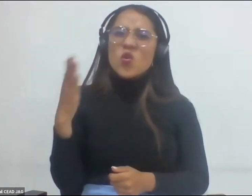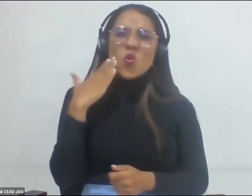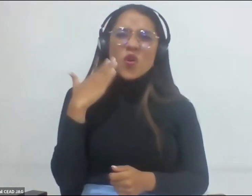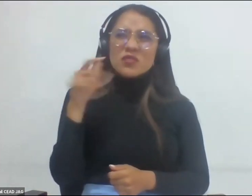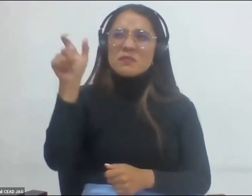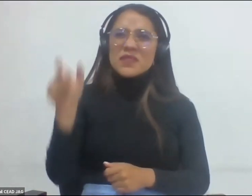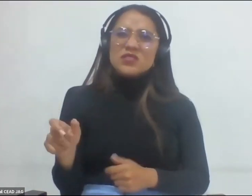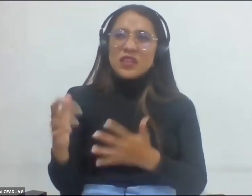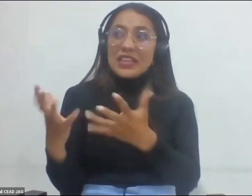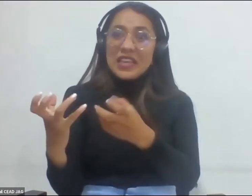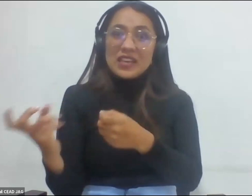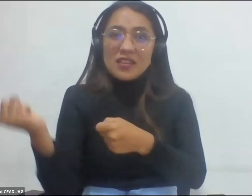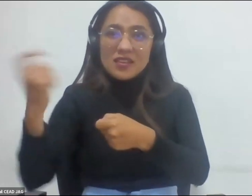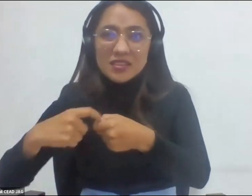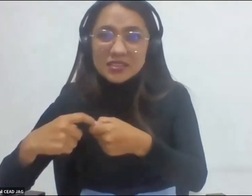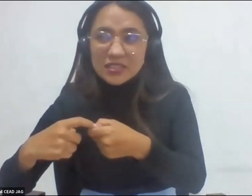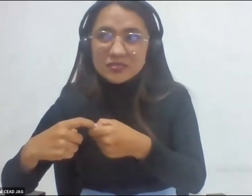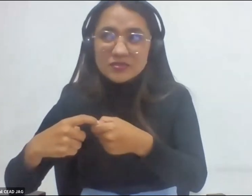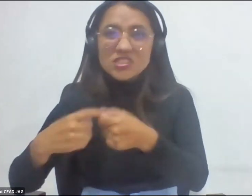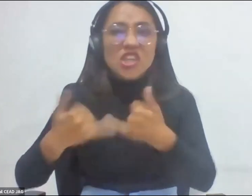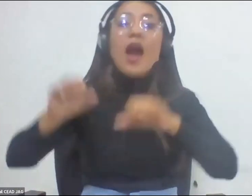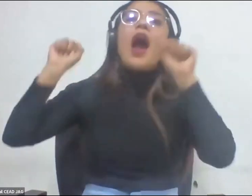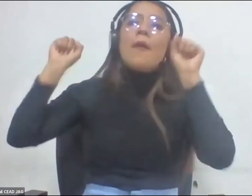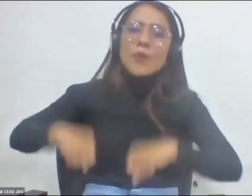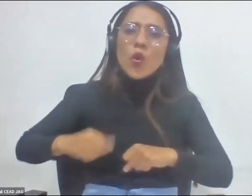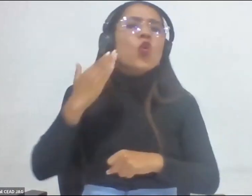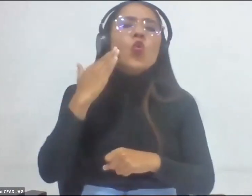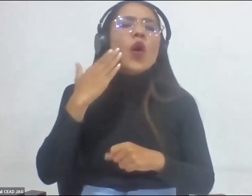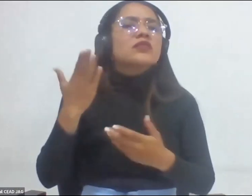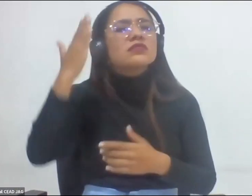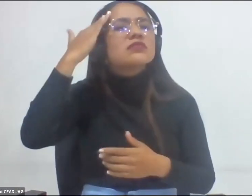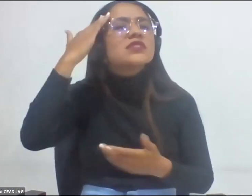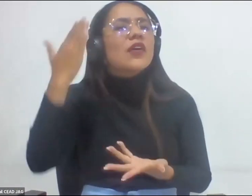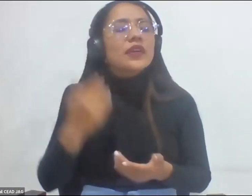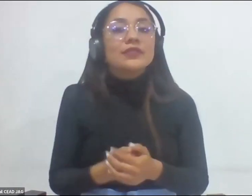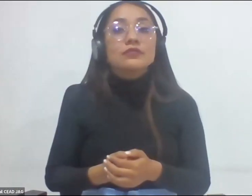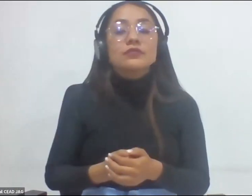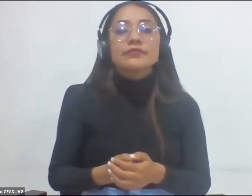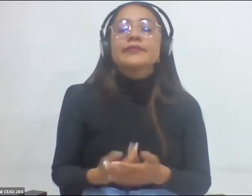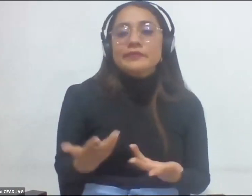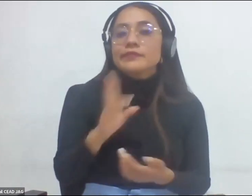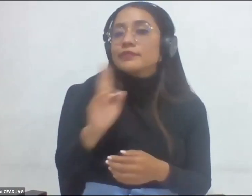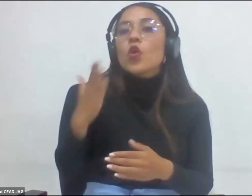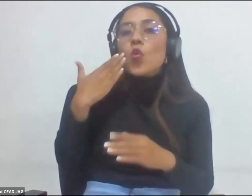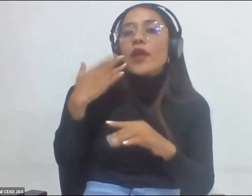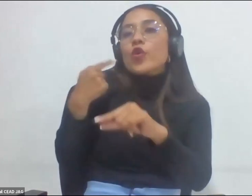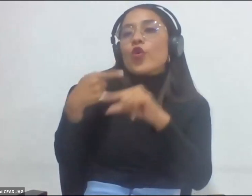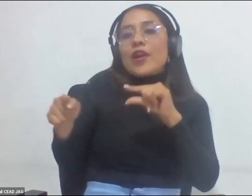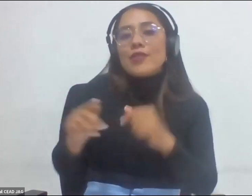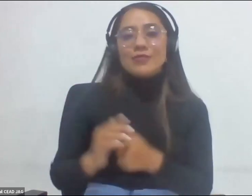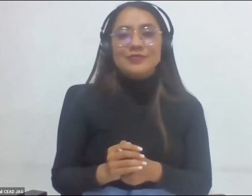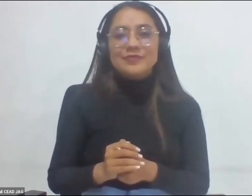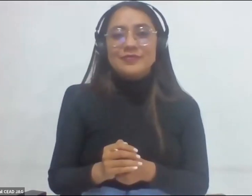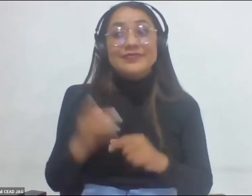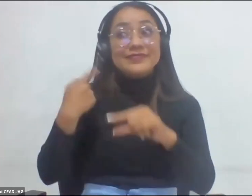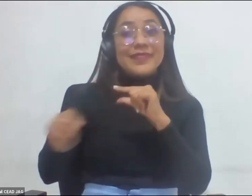de que ya es beneficiario aprobado cuando enviamos el correo electrónico vicerrector en el cual el estudiante